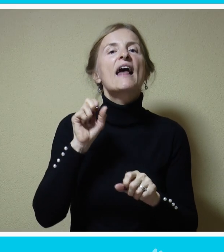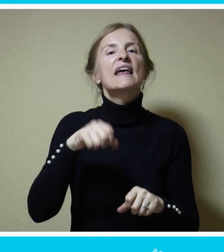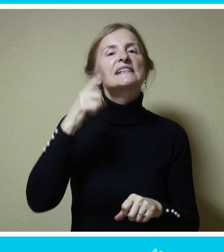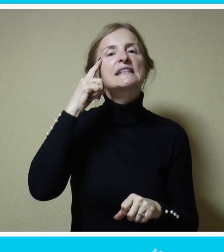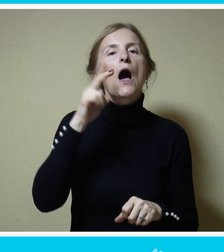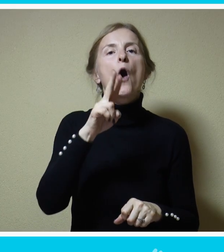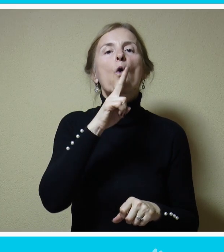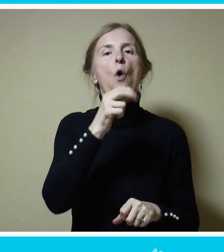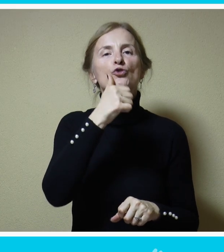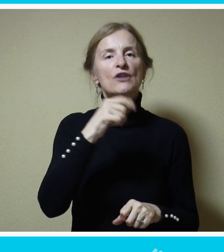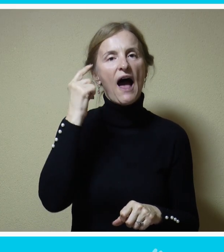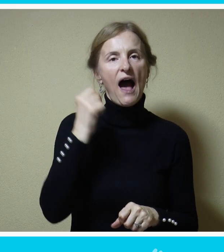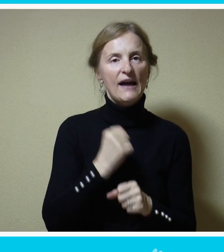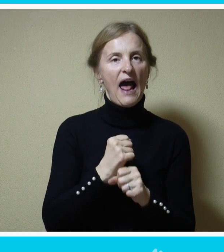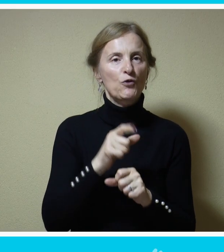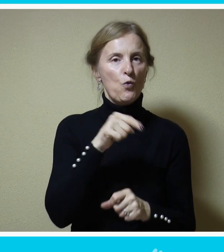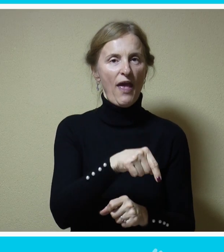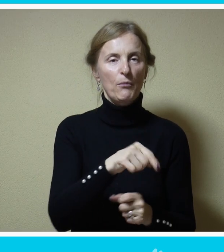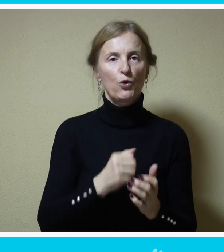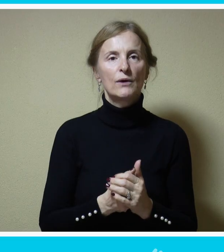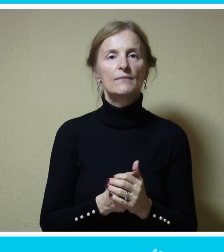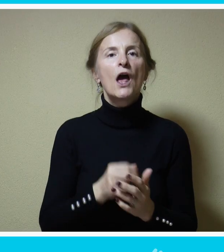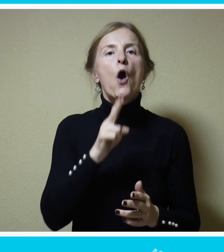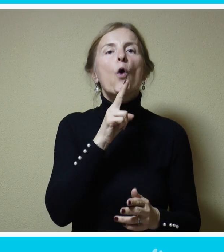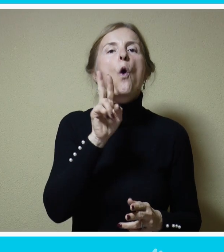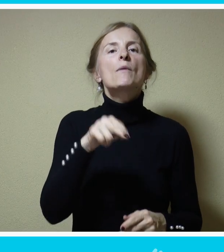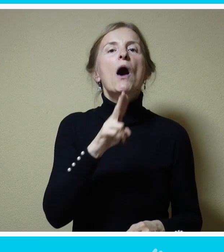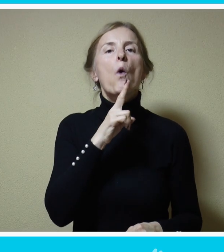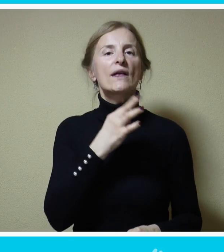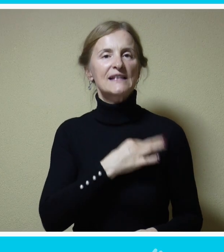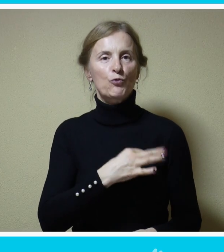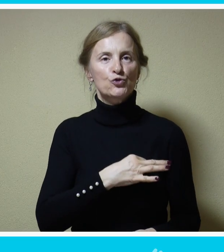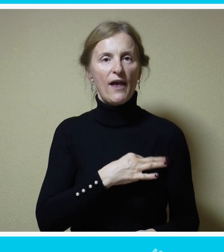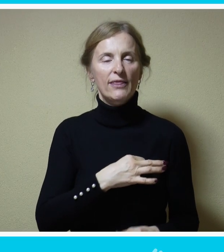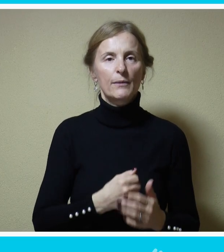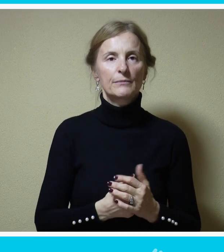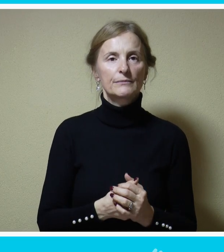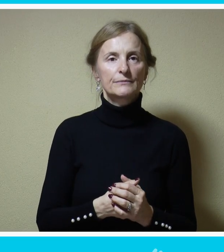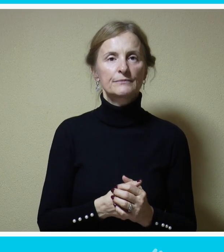se zna ko šta radi u njemu, ko ima koje zaduženje.